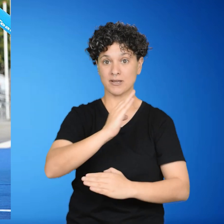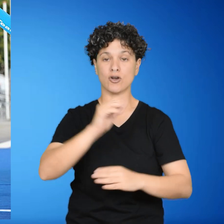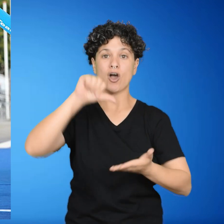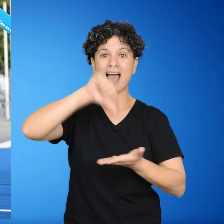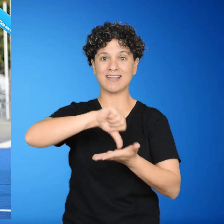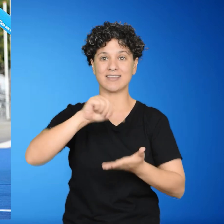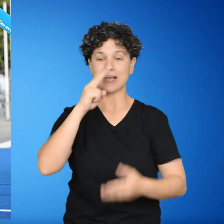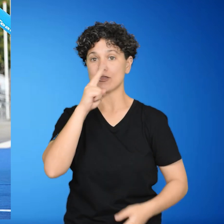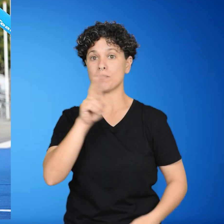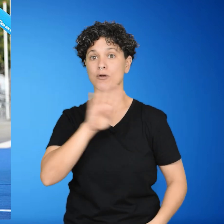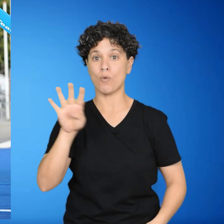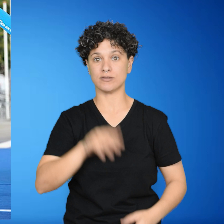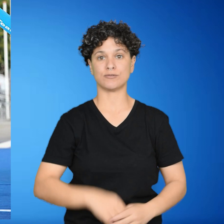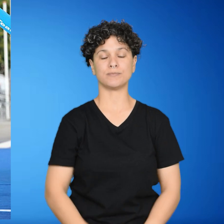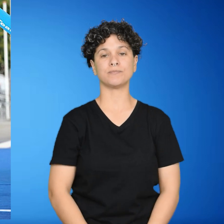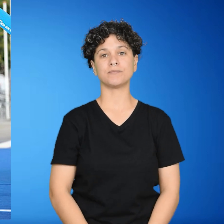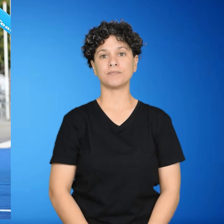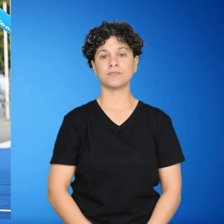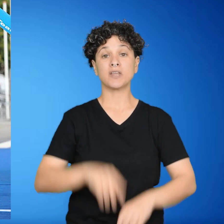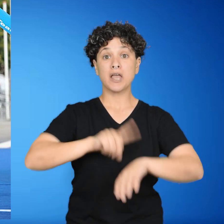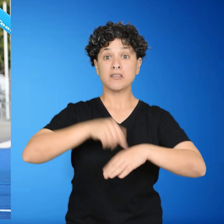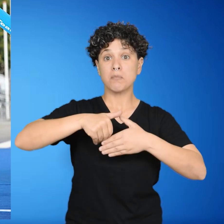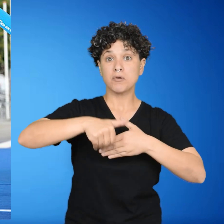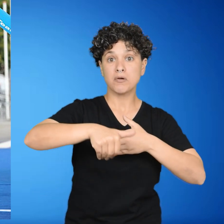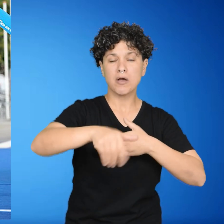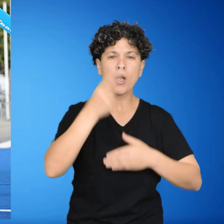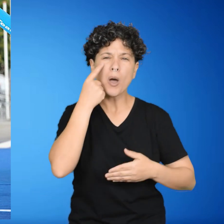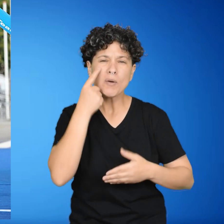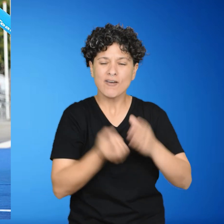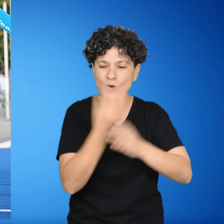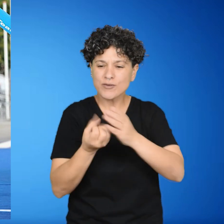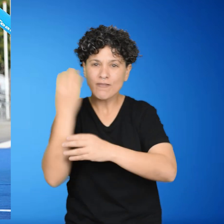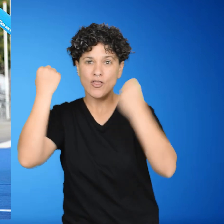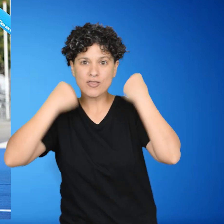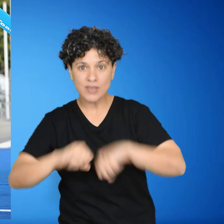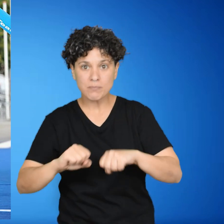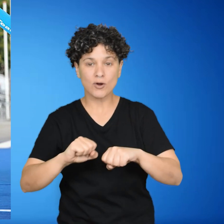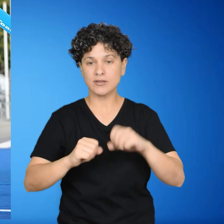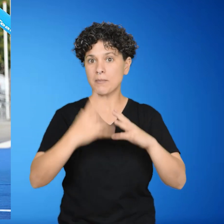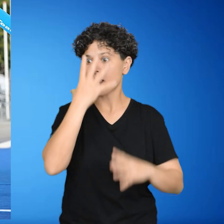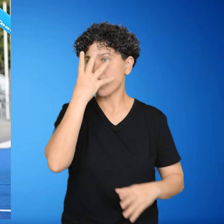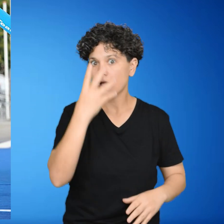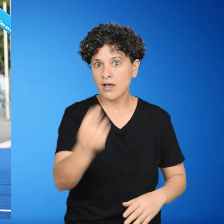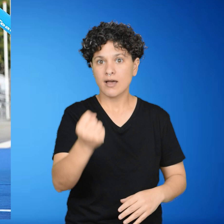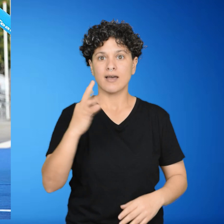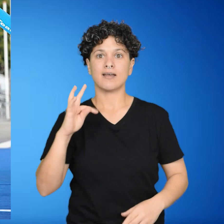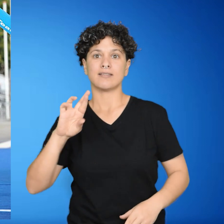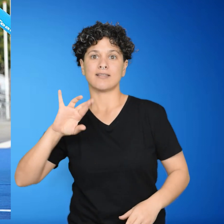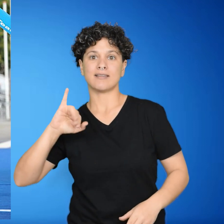2004 con el tiempo se anima a probar otros deportes pero fue el triatlón el que despertó su nueva